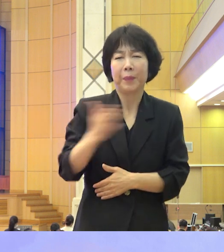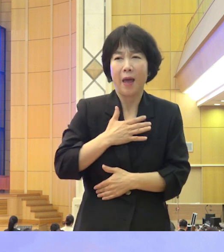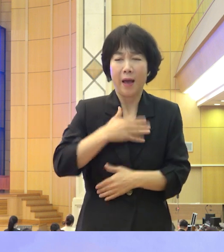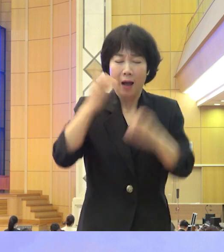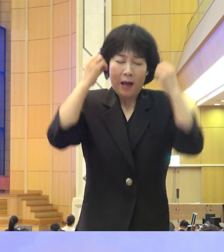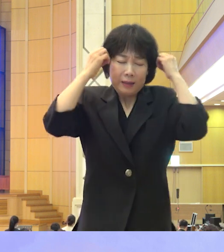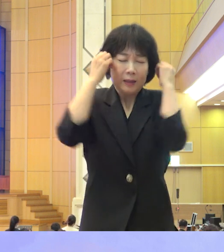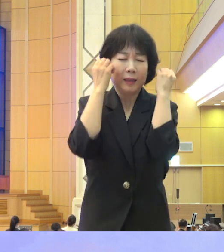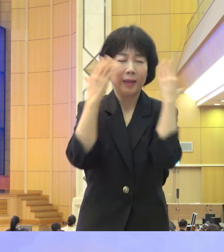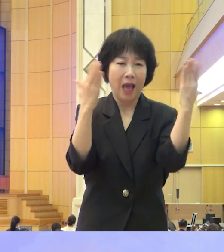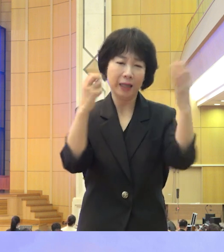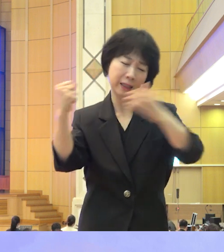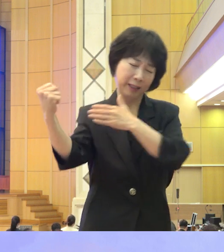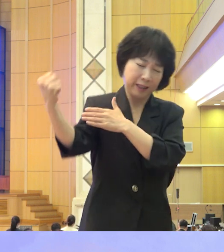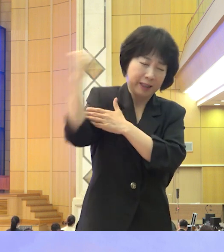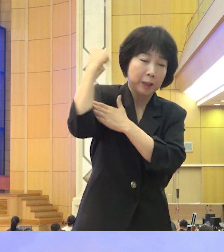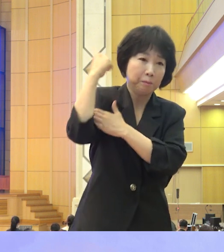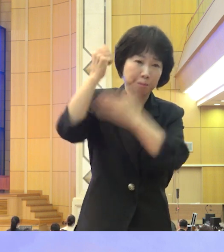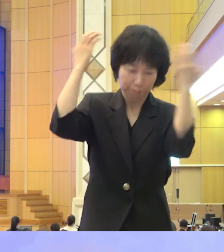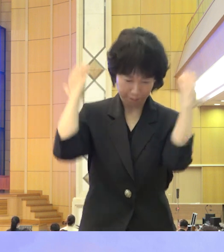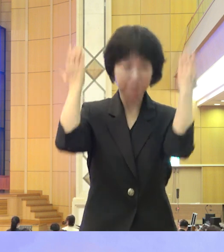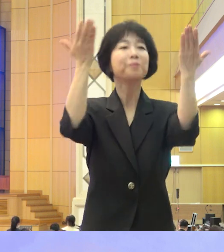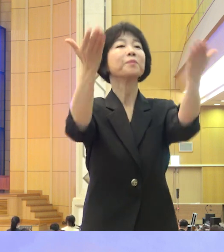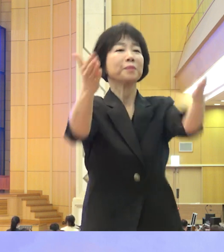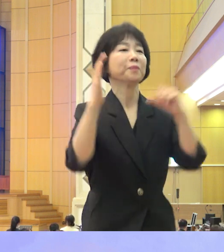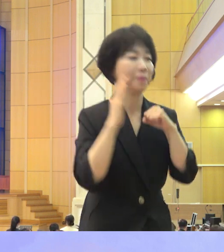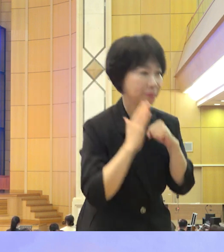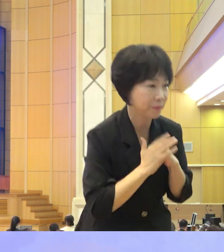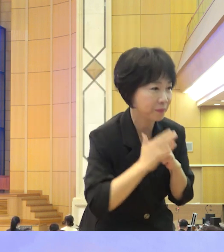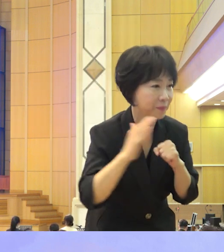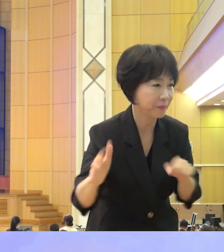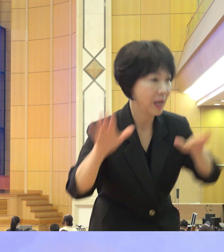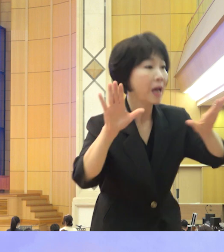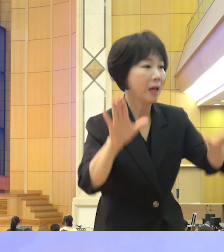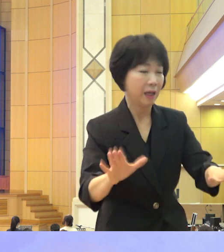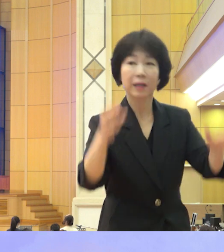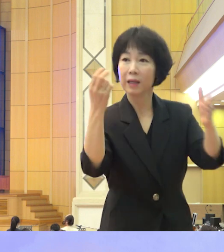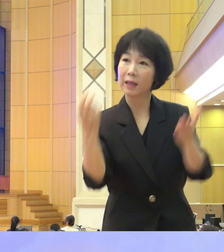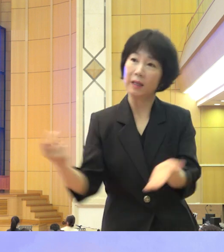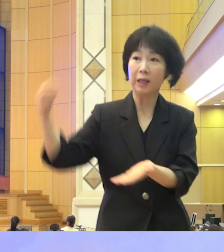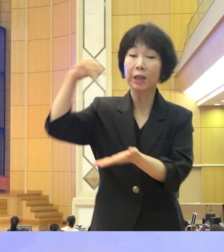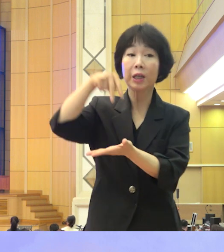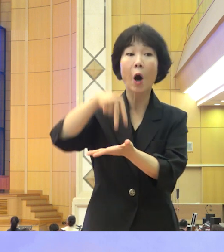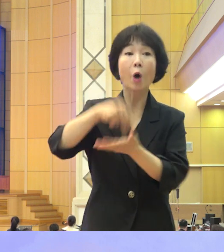걸어라, 내가 새 힘을 주리니.